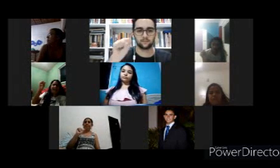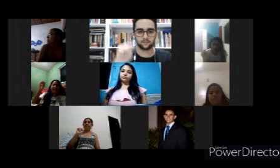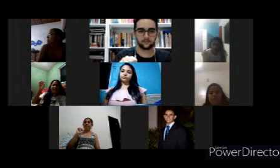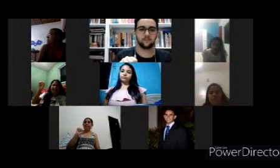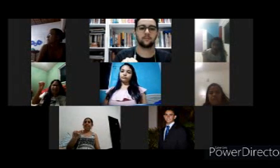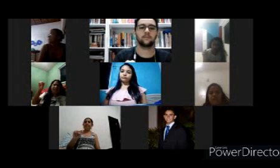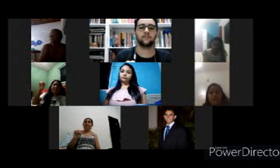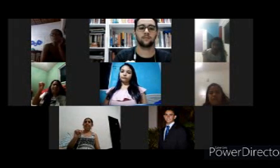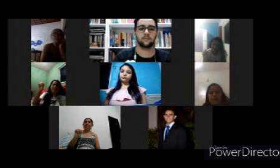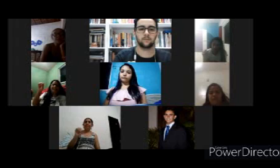S,